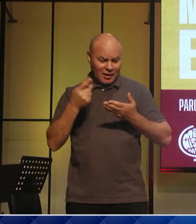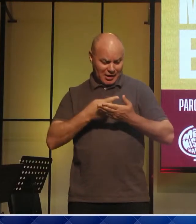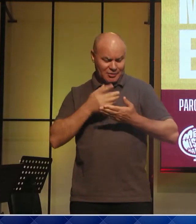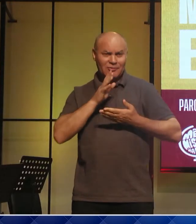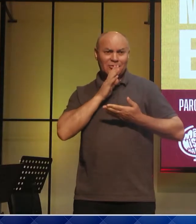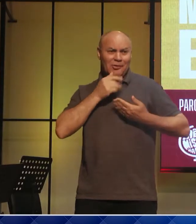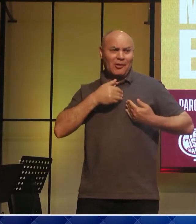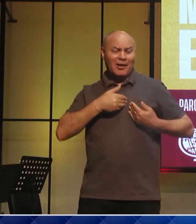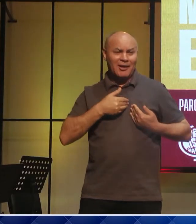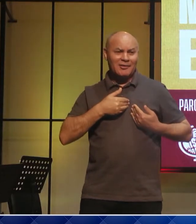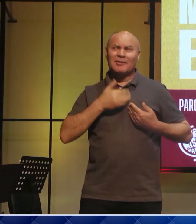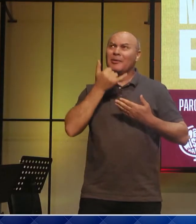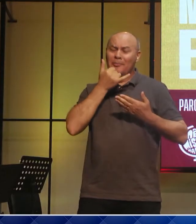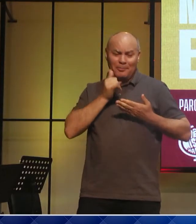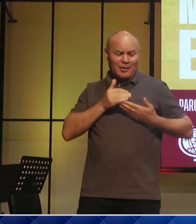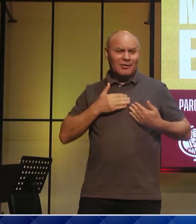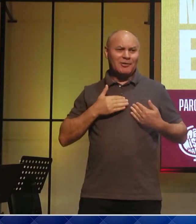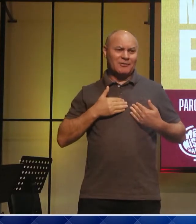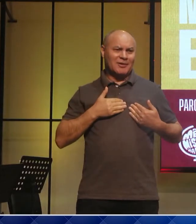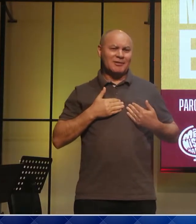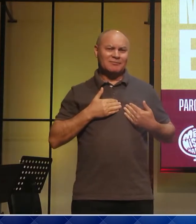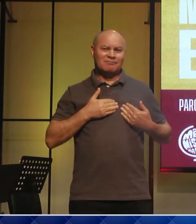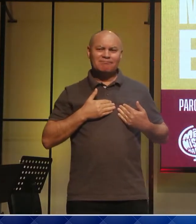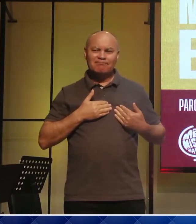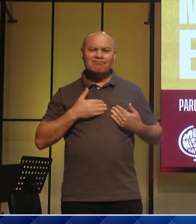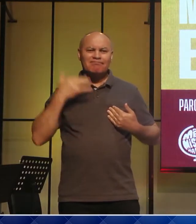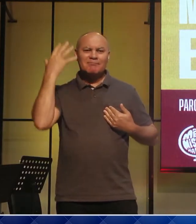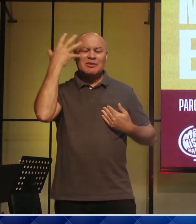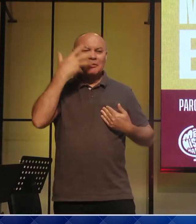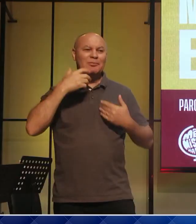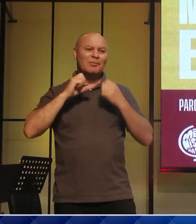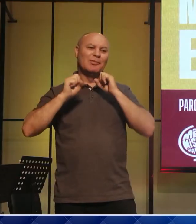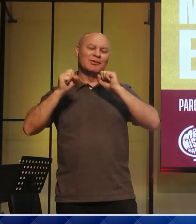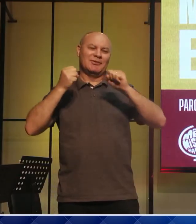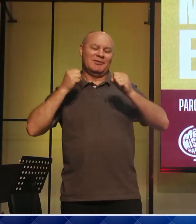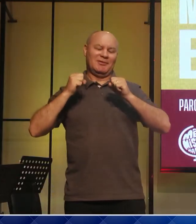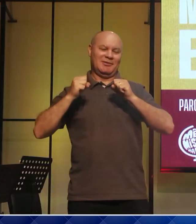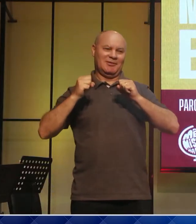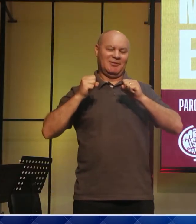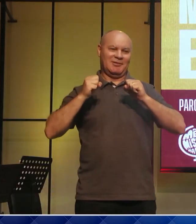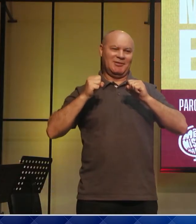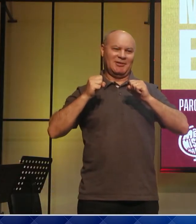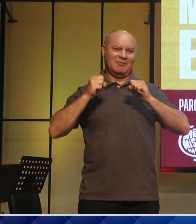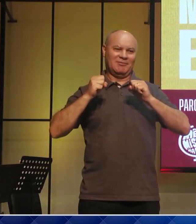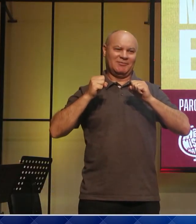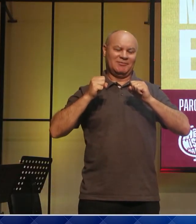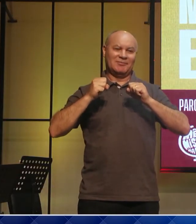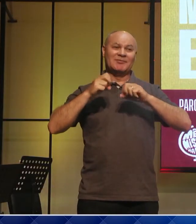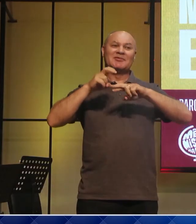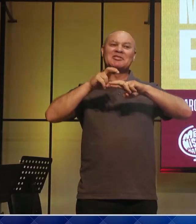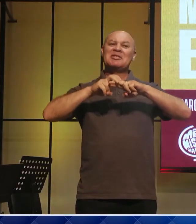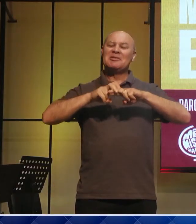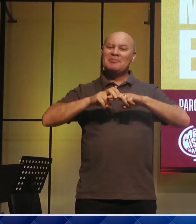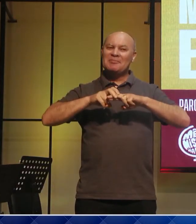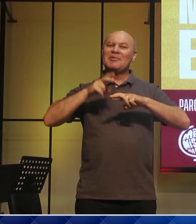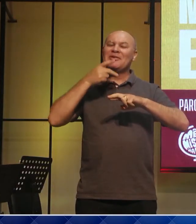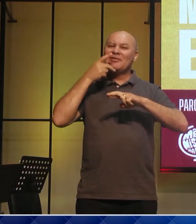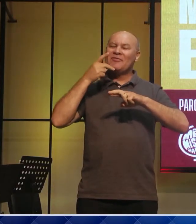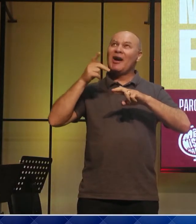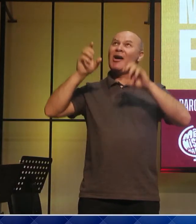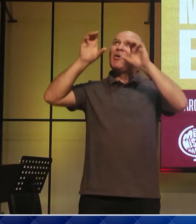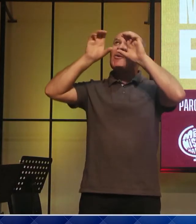lindo. Talvez você tenha preferência por outro. Que os céus declaram a glória de Deus e o